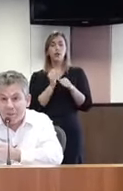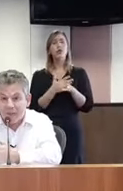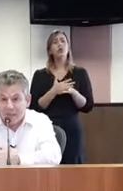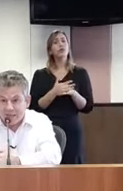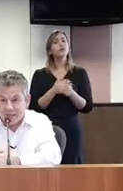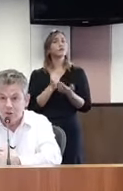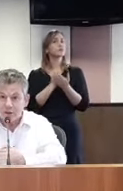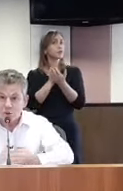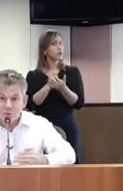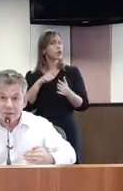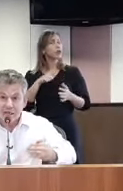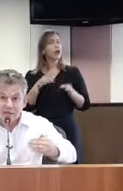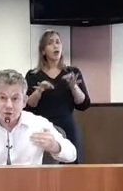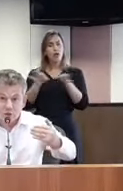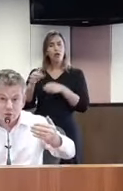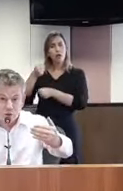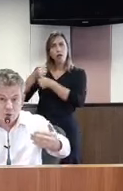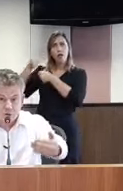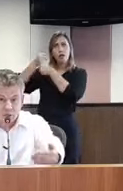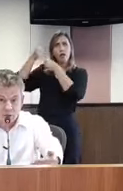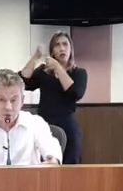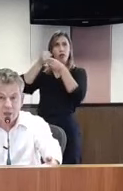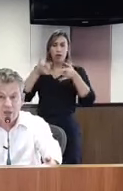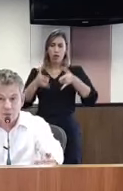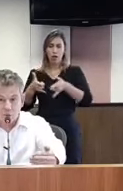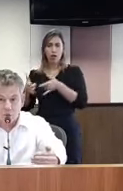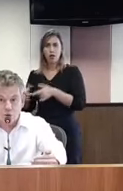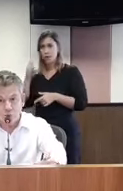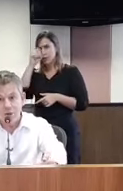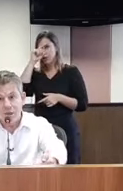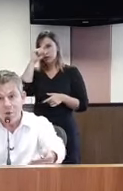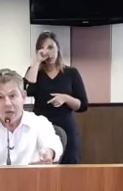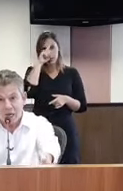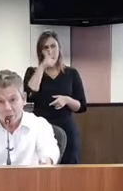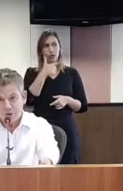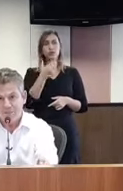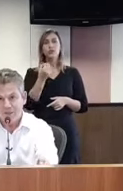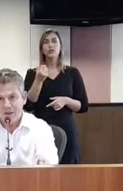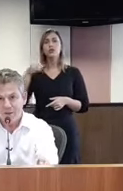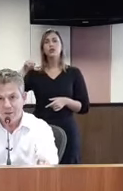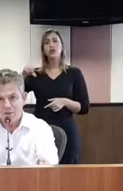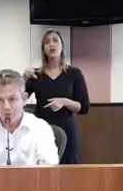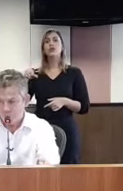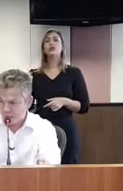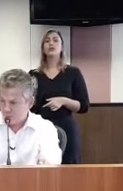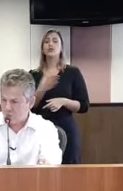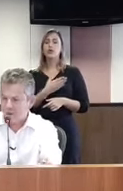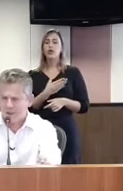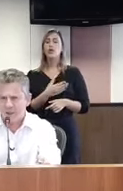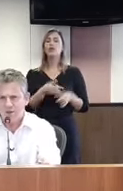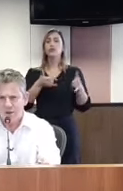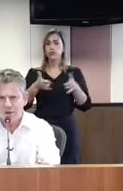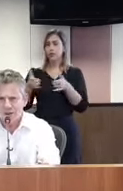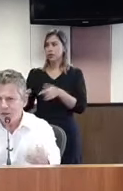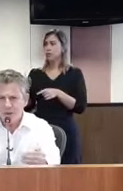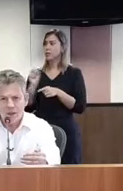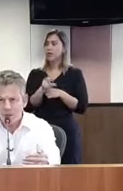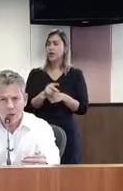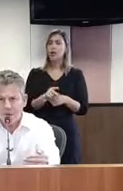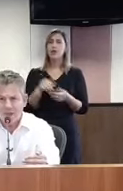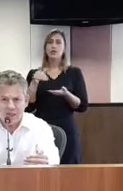sendo preparadas, nós temos hospitais, 200 novos leitos sendo construídos em tempo recorde. Gilberto, nosso secretário, disse